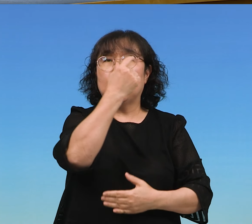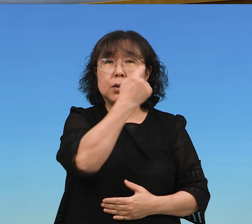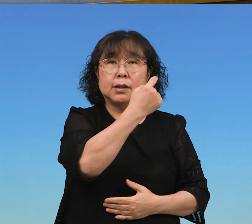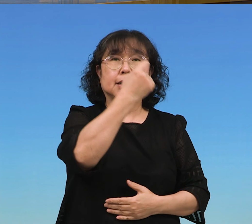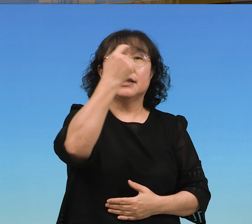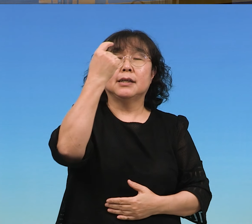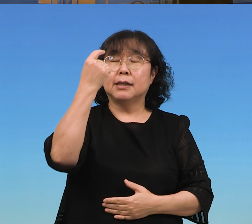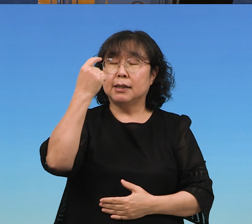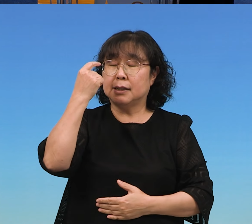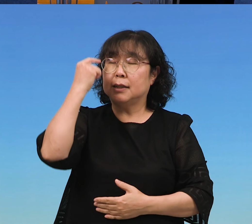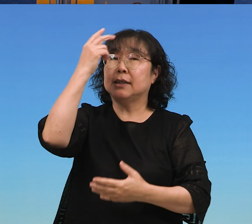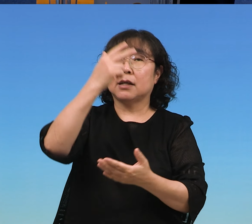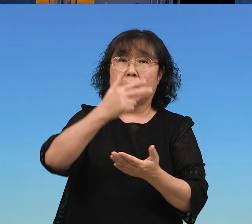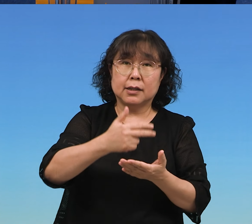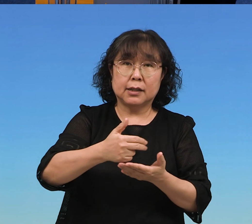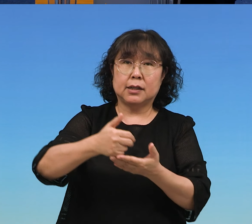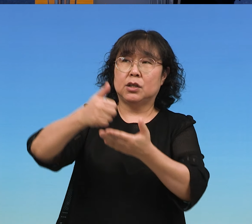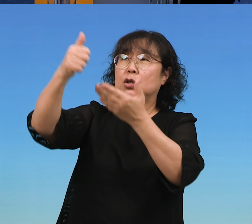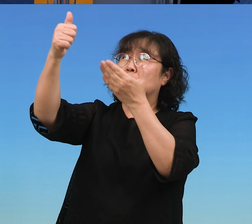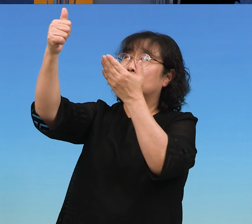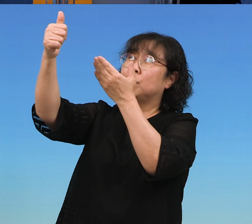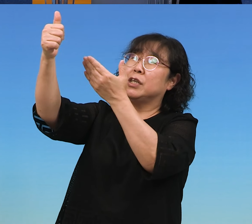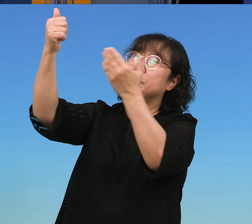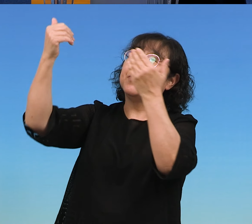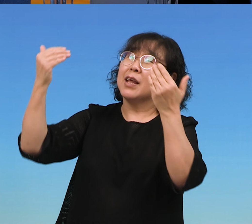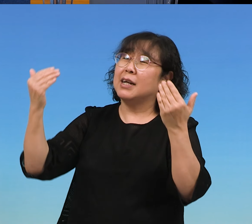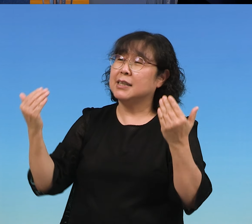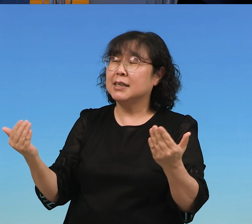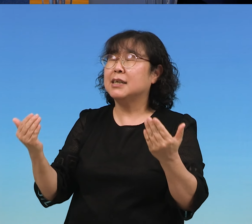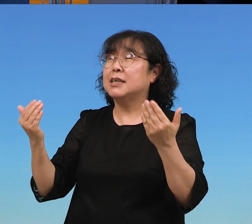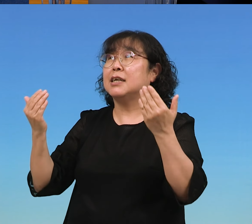모든 시선을 주님께 드리고